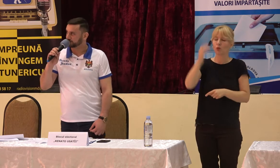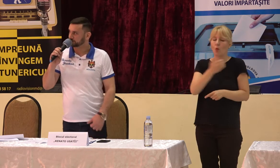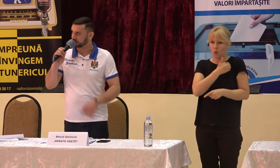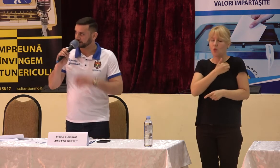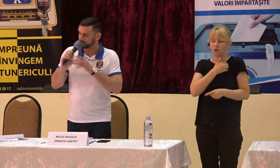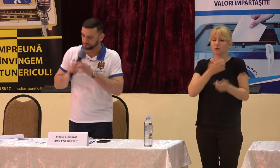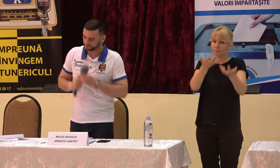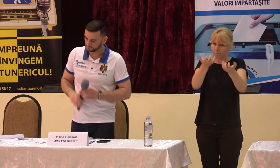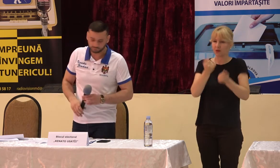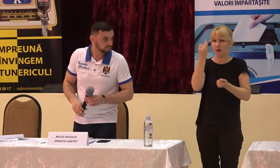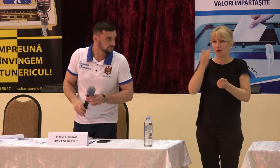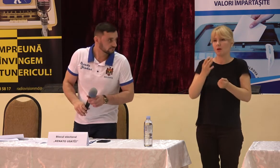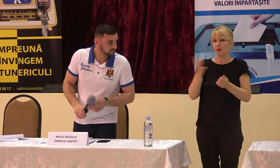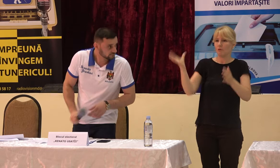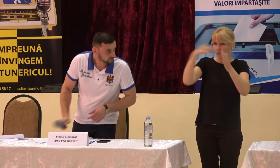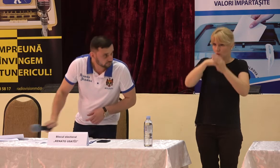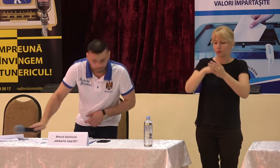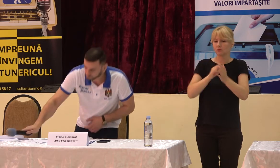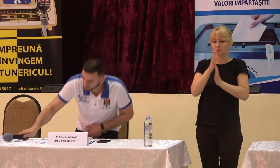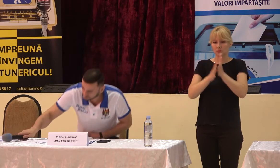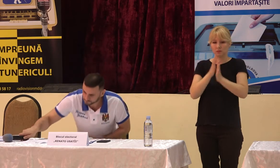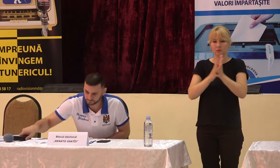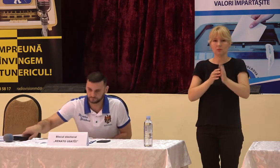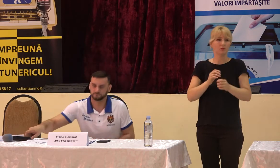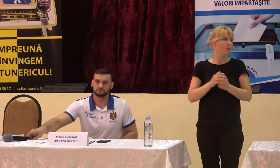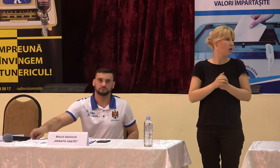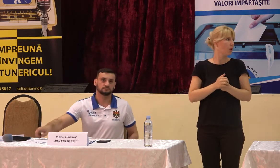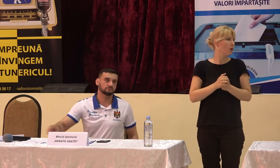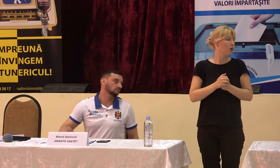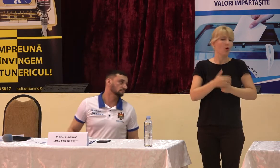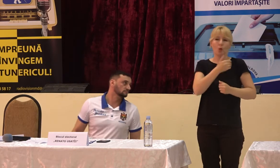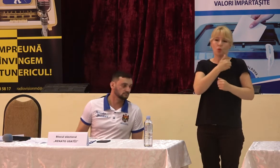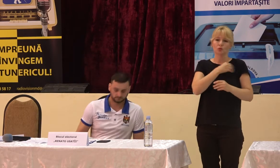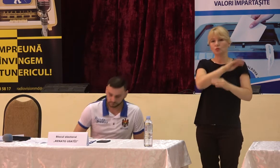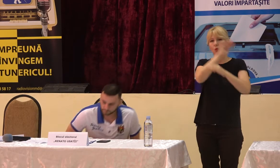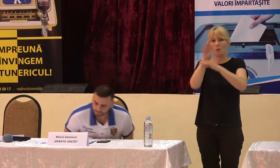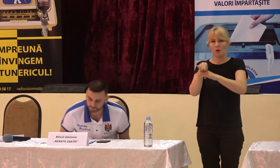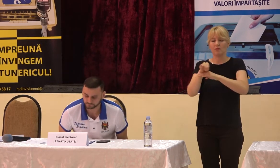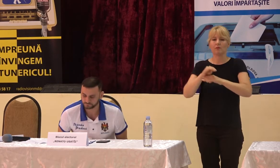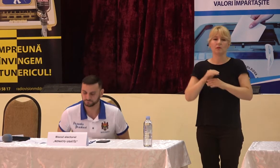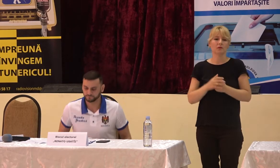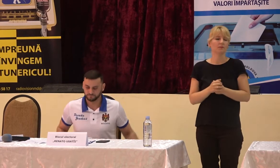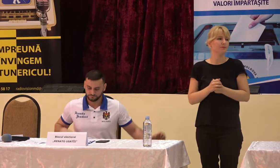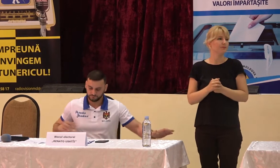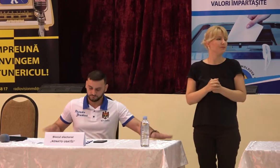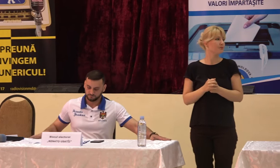aspect. Mersi. Vă mulțumesc mult de tot și avem și o replică din partea Partidului Unității Naționale.